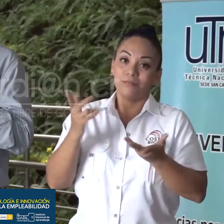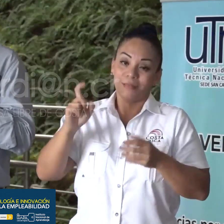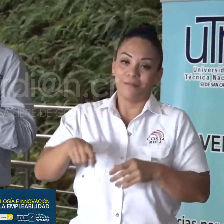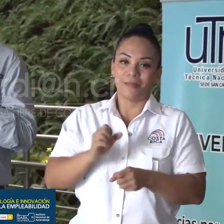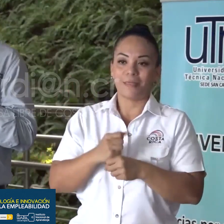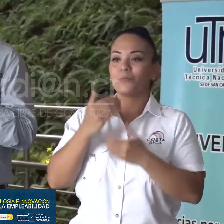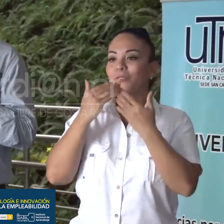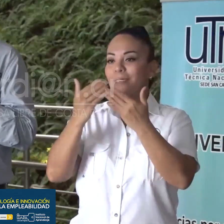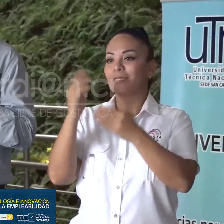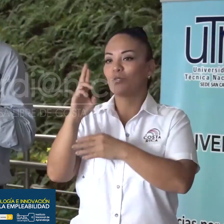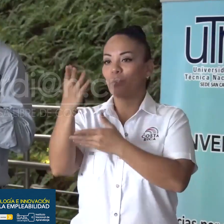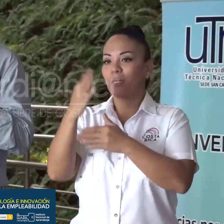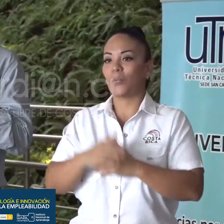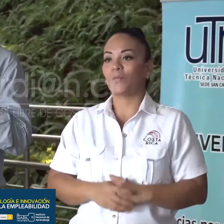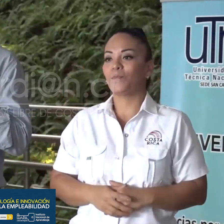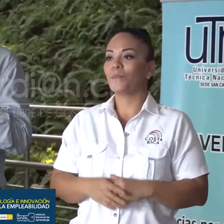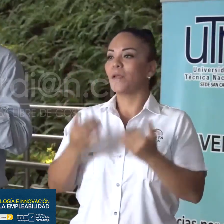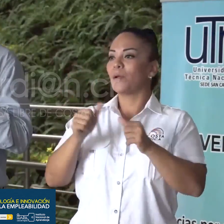gracias, don Rodrigo.